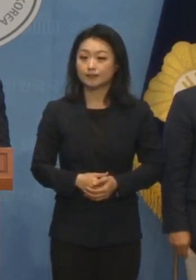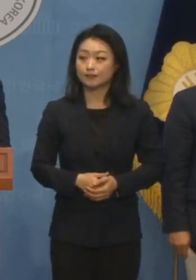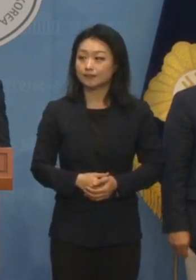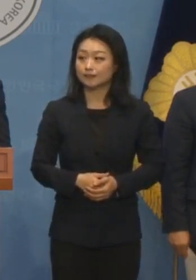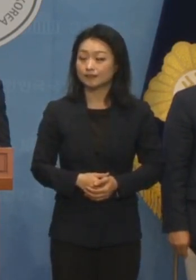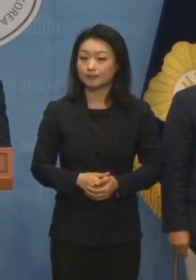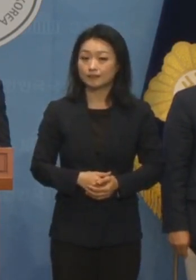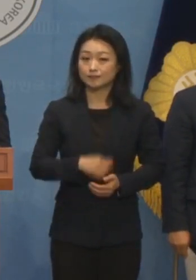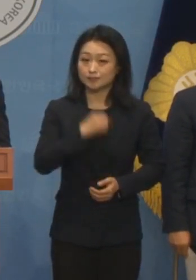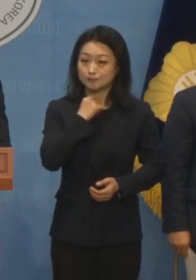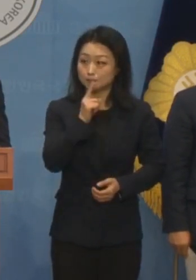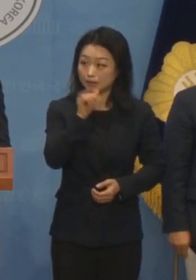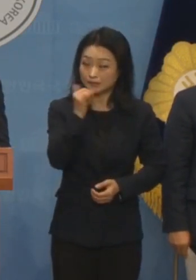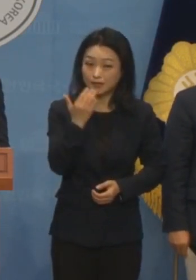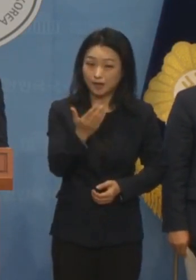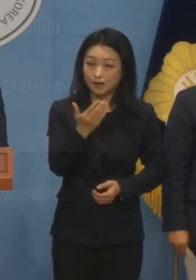있으신가요?